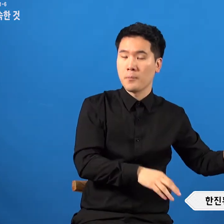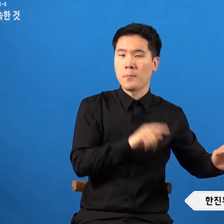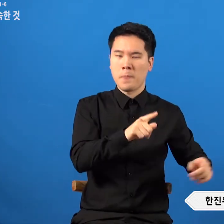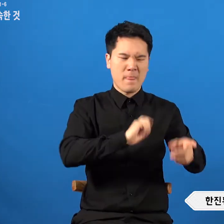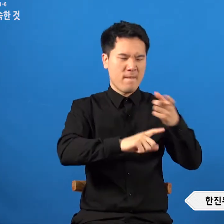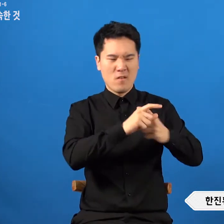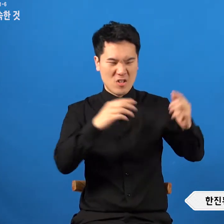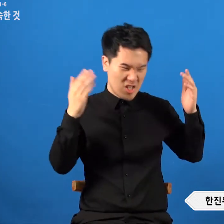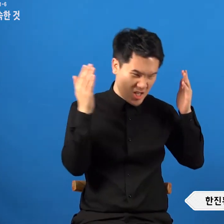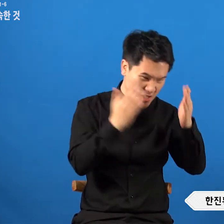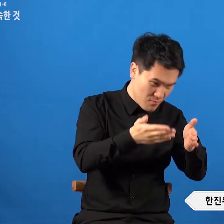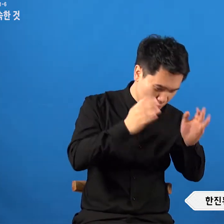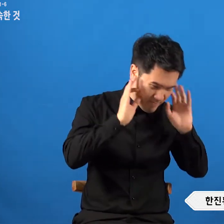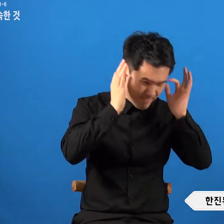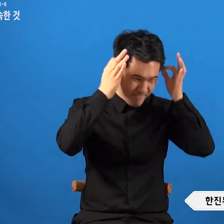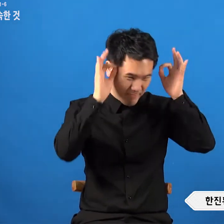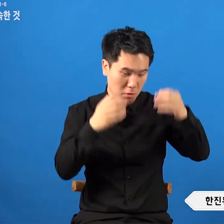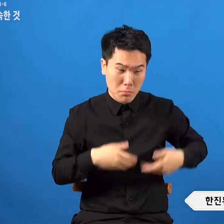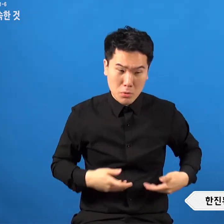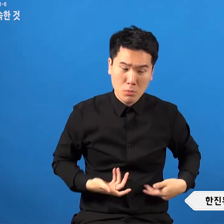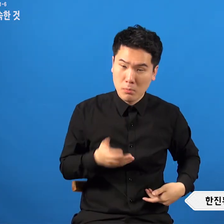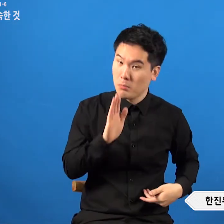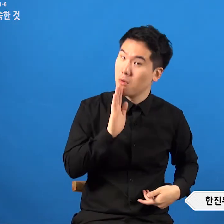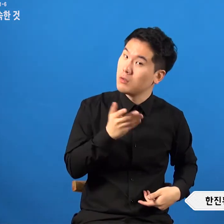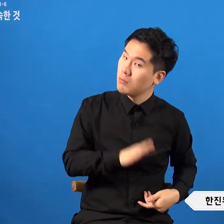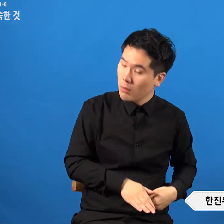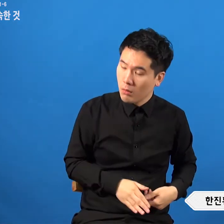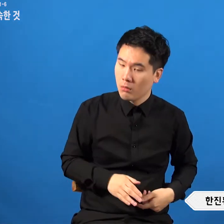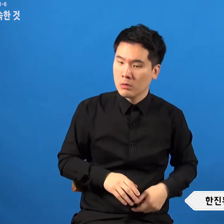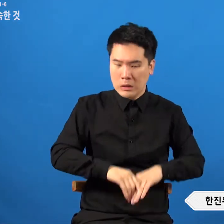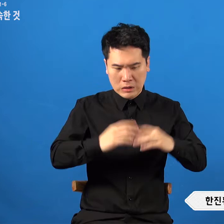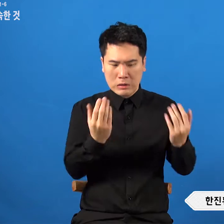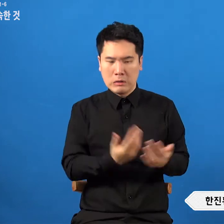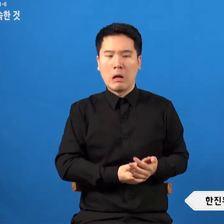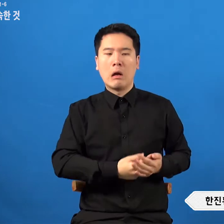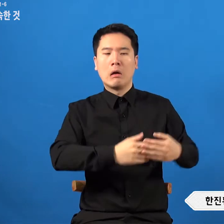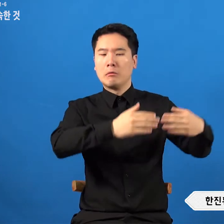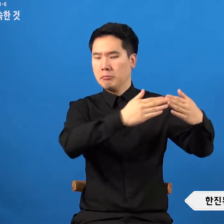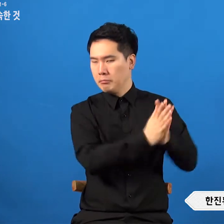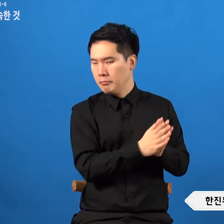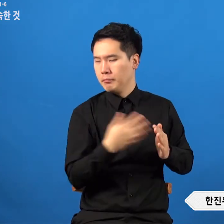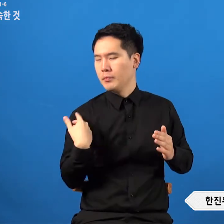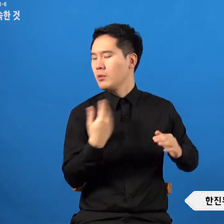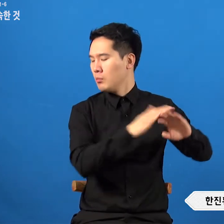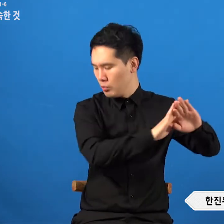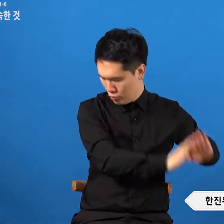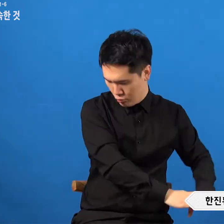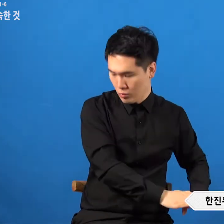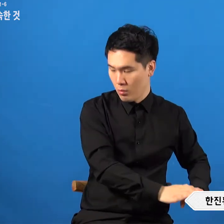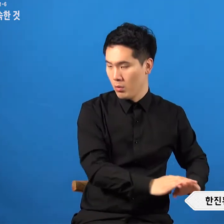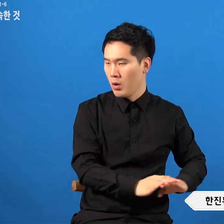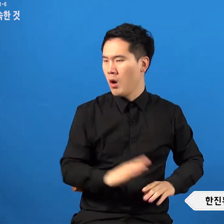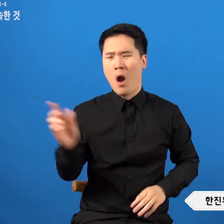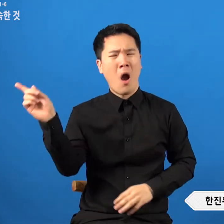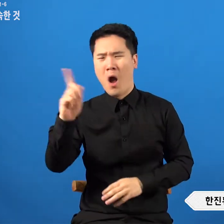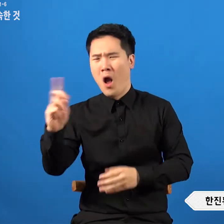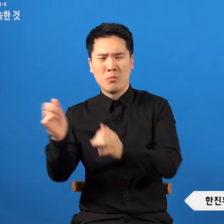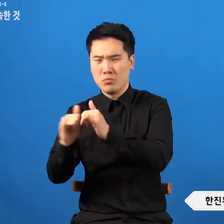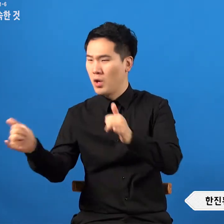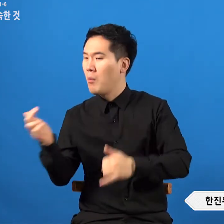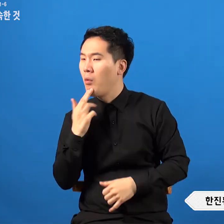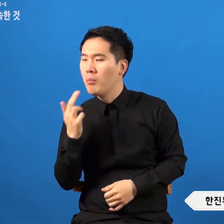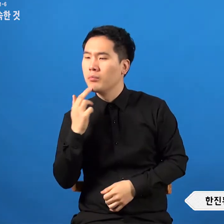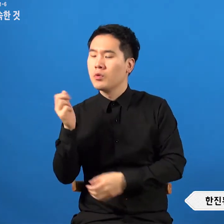집중적으로 전도를 해야 되겠는데 그 다 그만두고 아무도 없는 그런